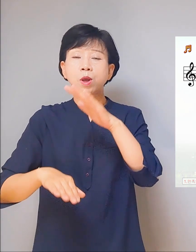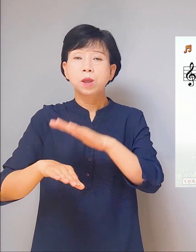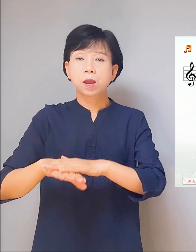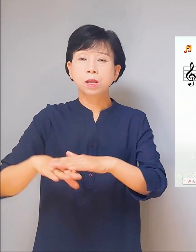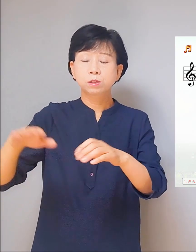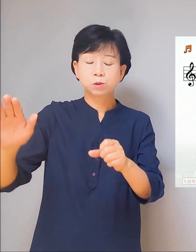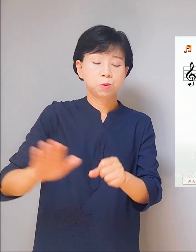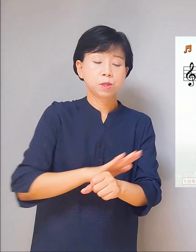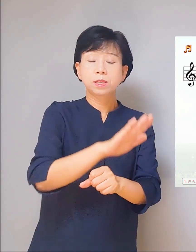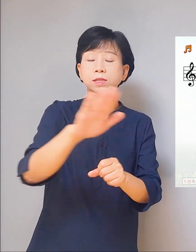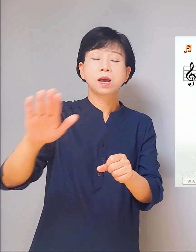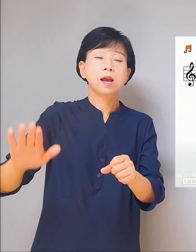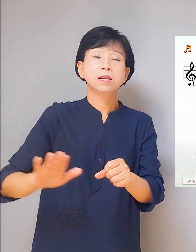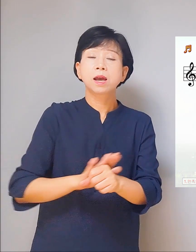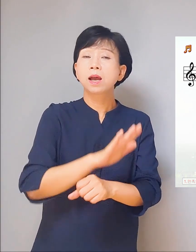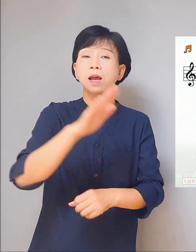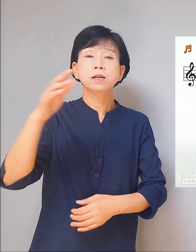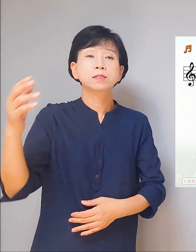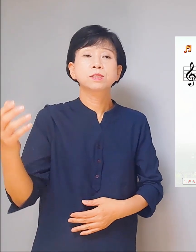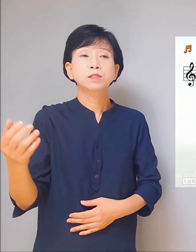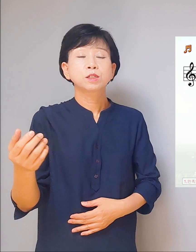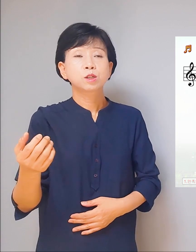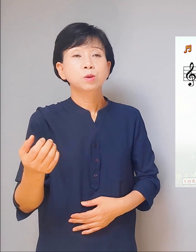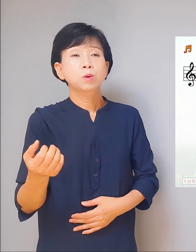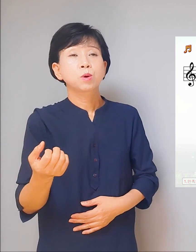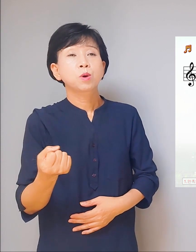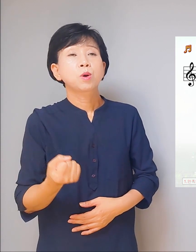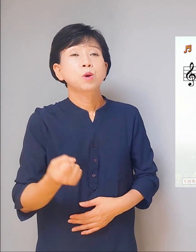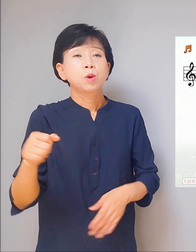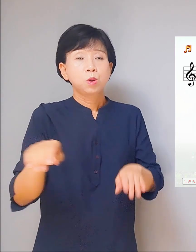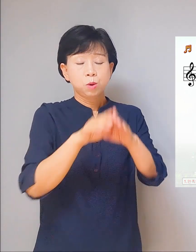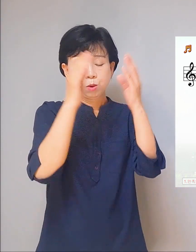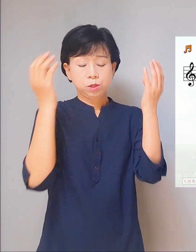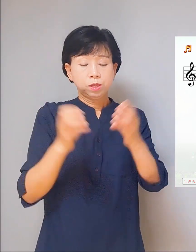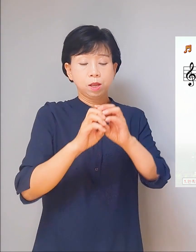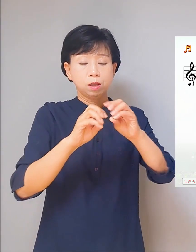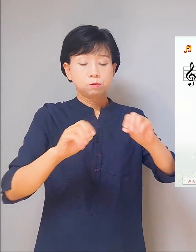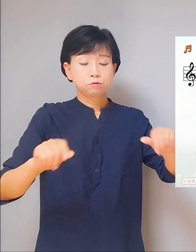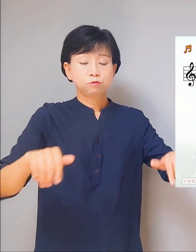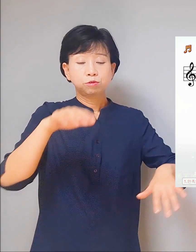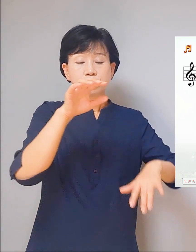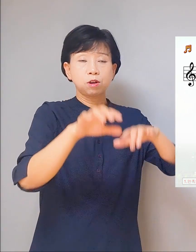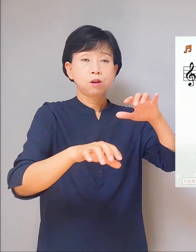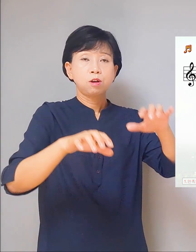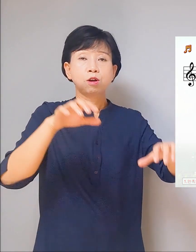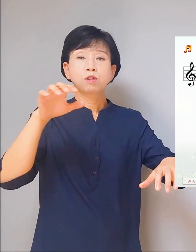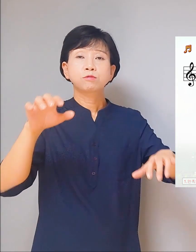들고 한 손에 사랑을 들고 온 땅